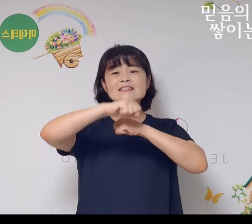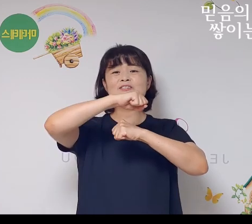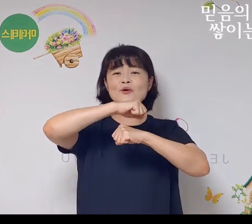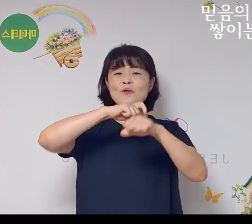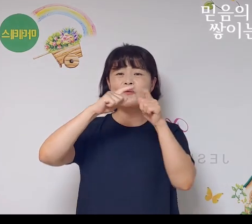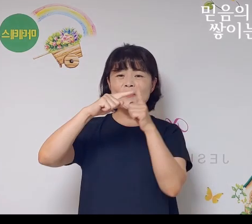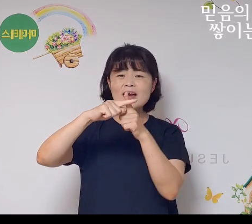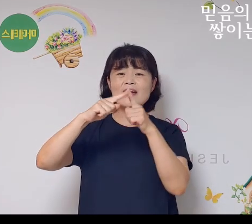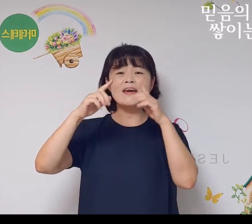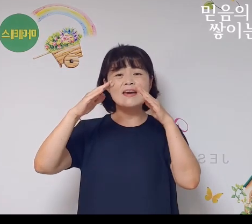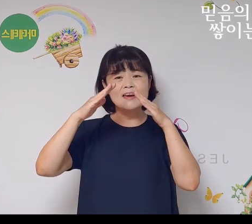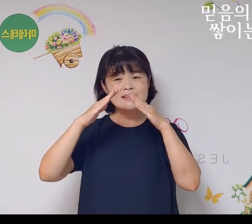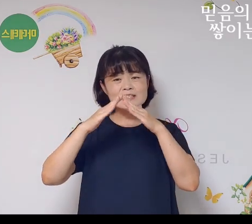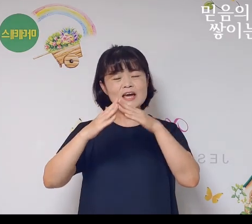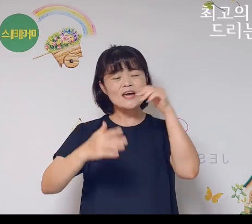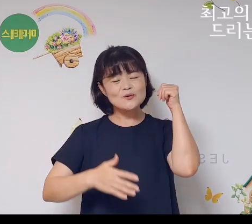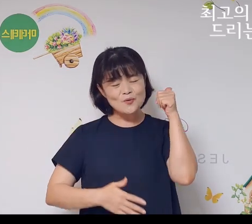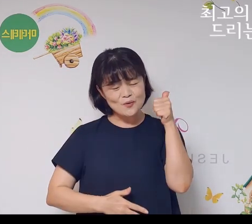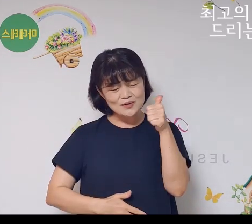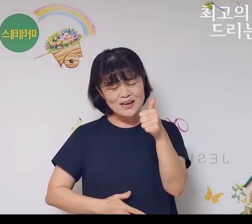쌓이는 교회, 최고의